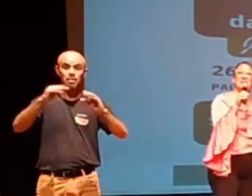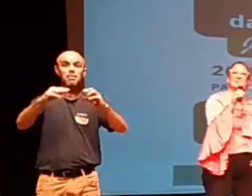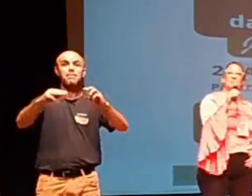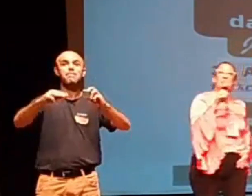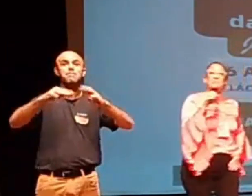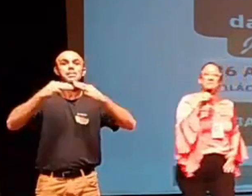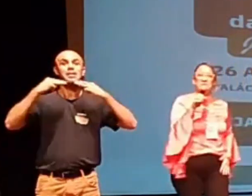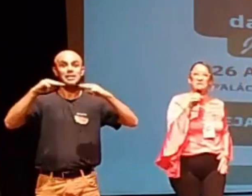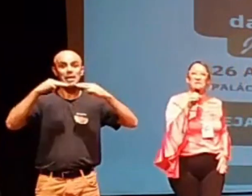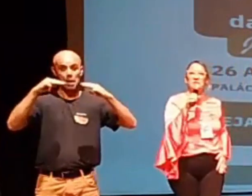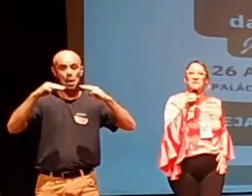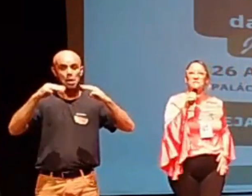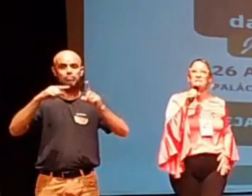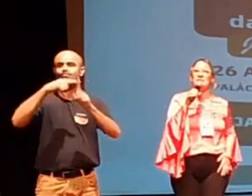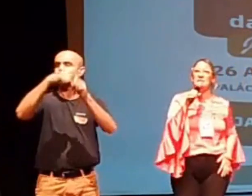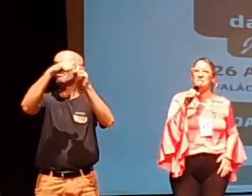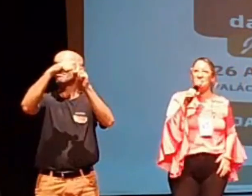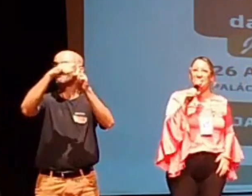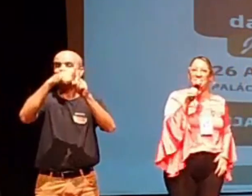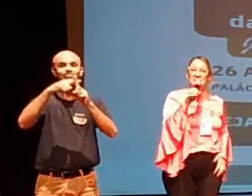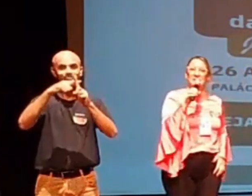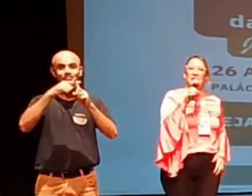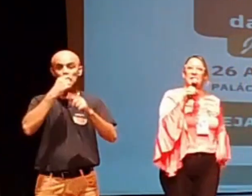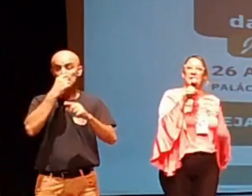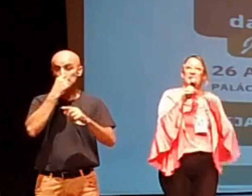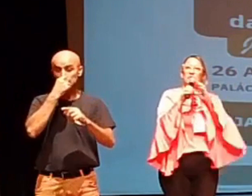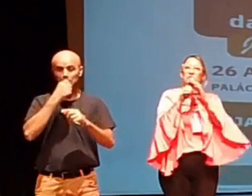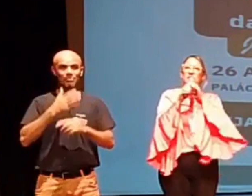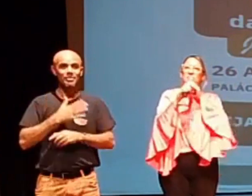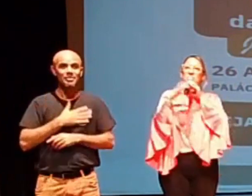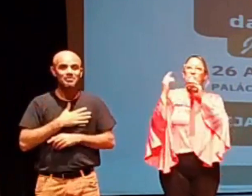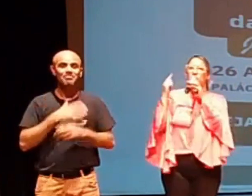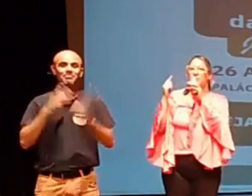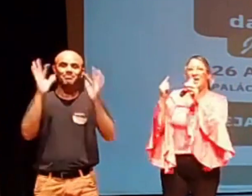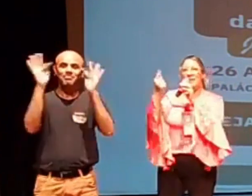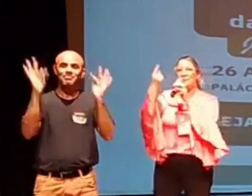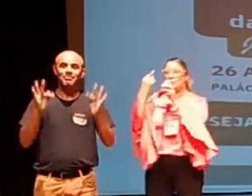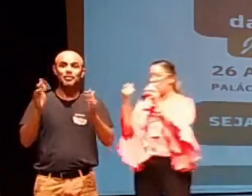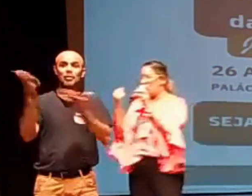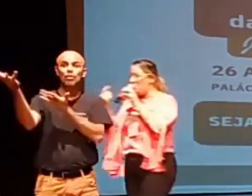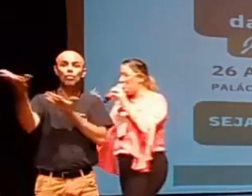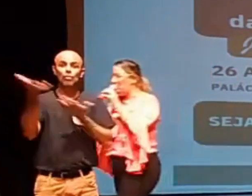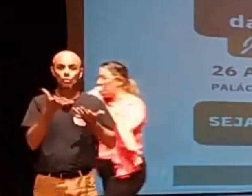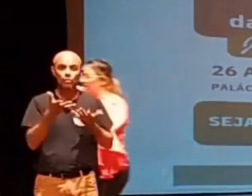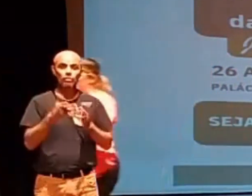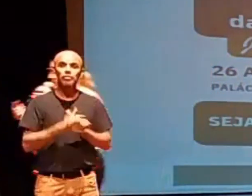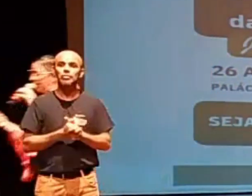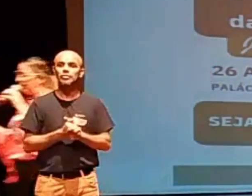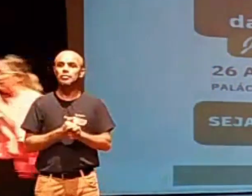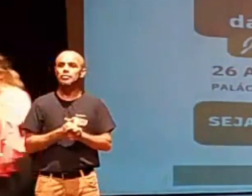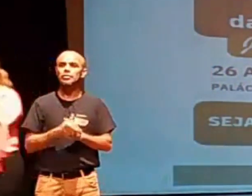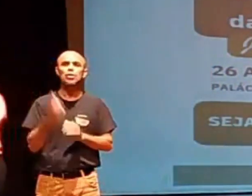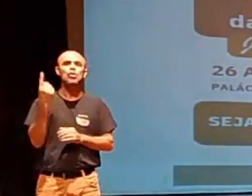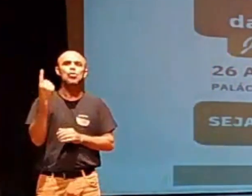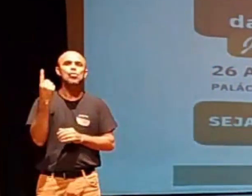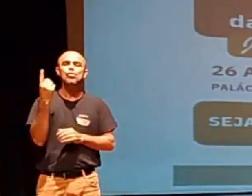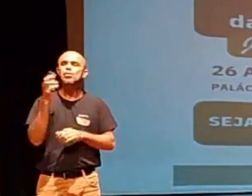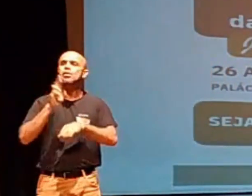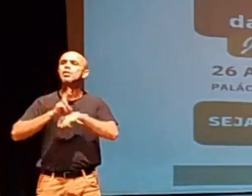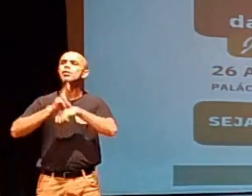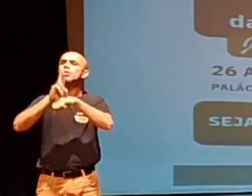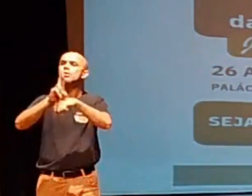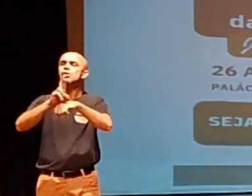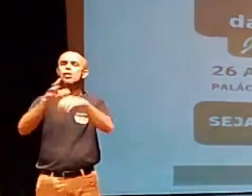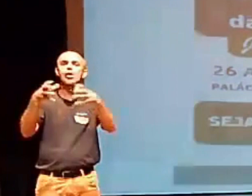mensagem super positiva, a gente fica bastante feliz. E eu gostaria de convidar um representante